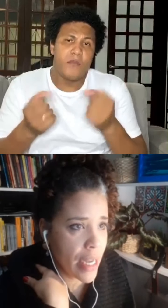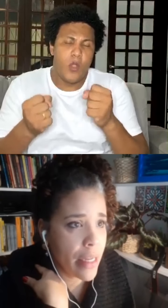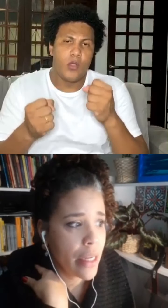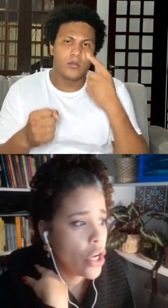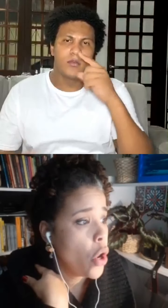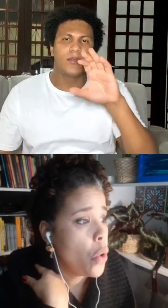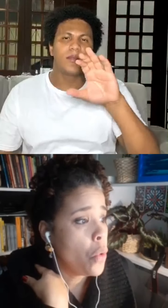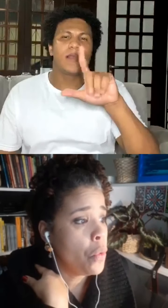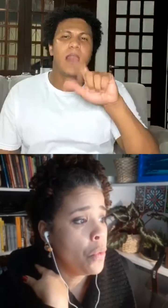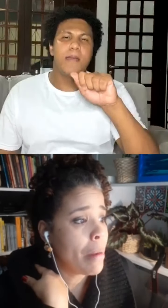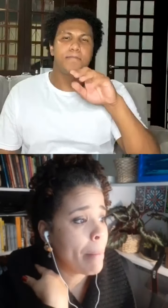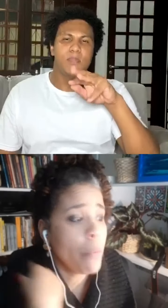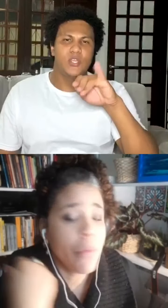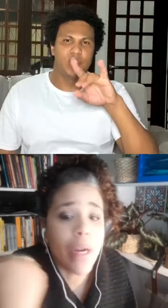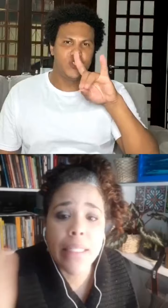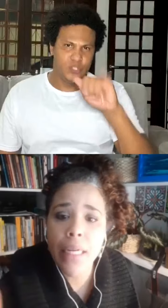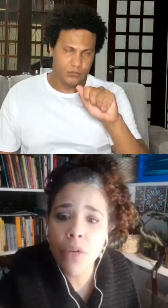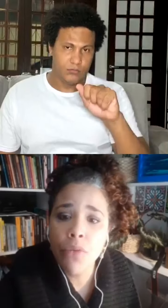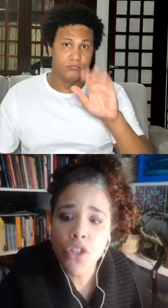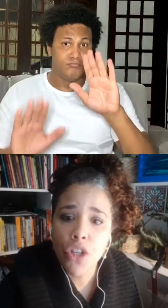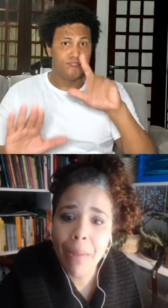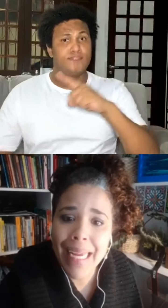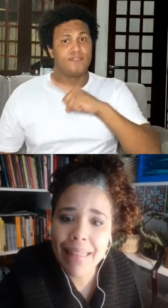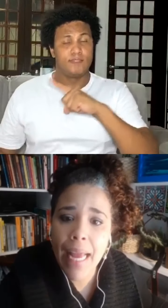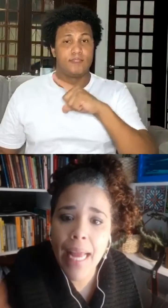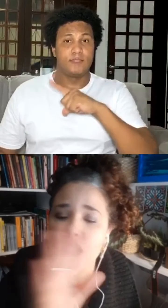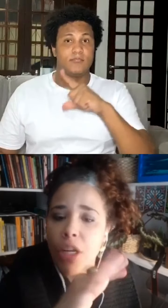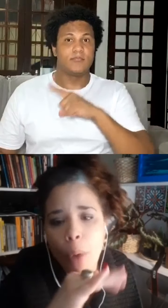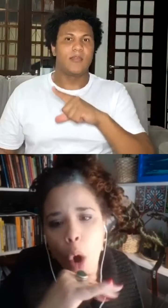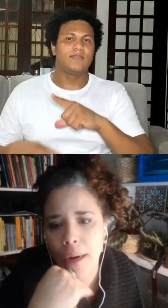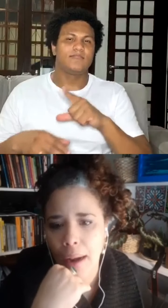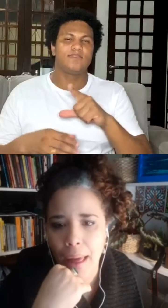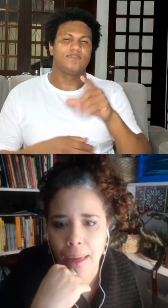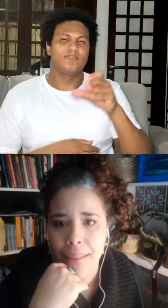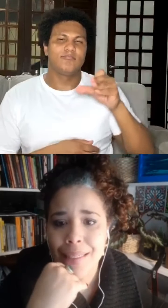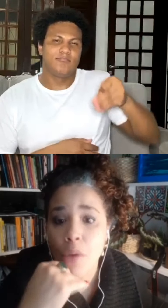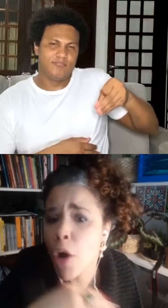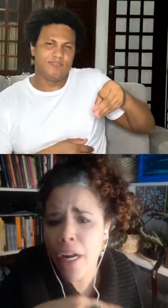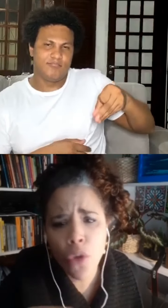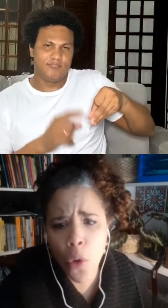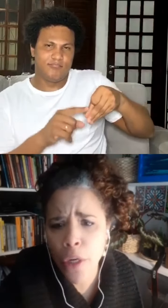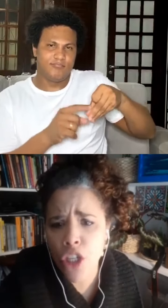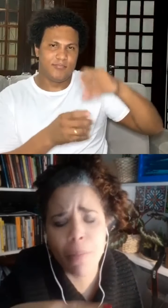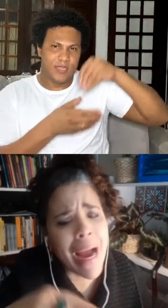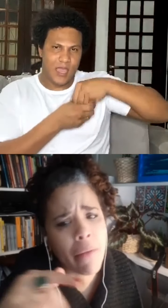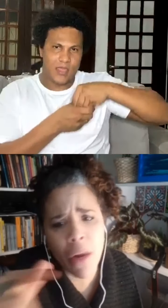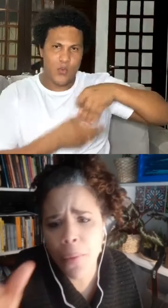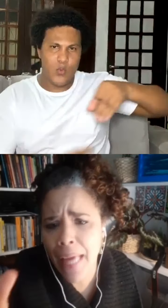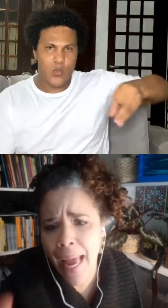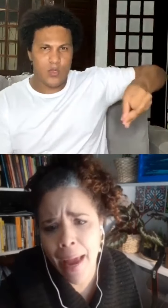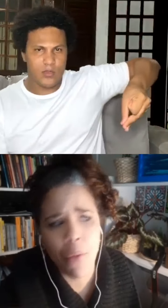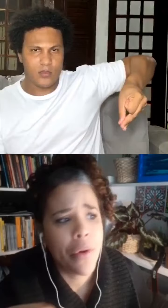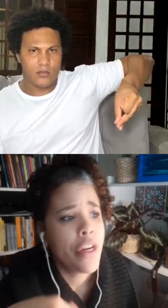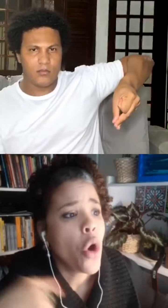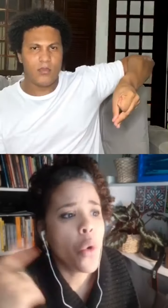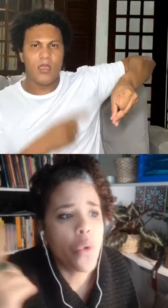vagina uma população de bactérias que mora lá. São moradores, pagam